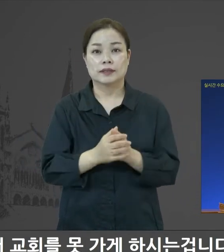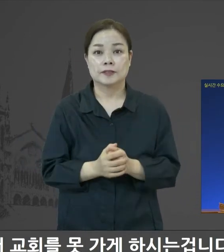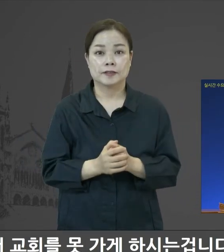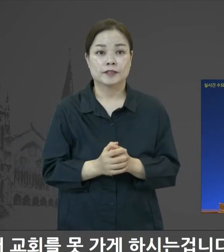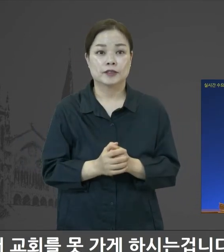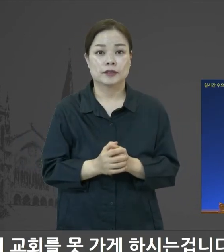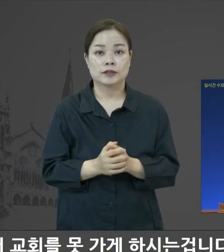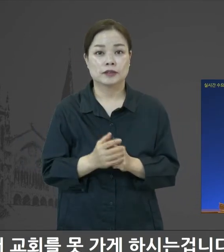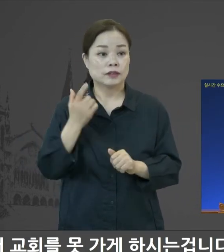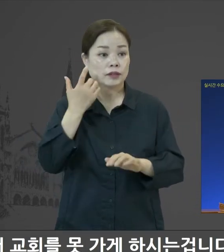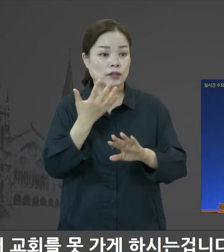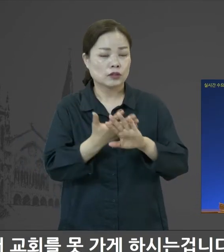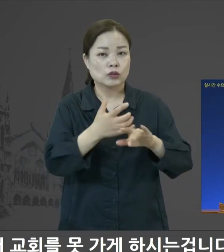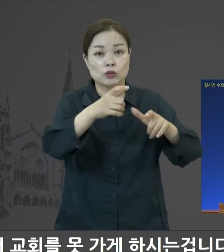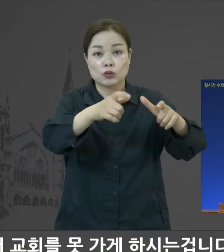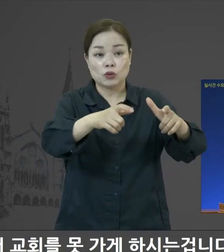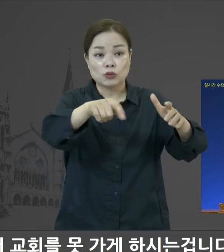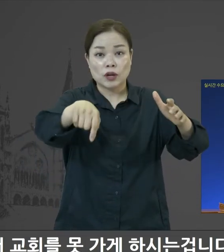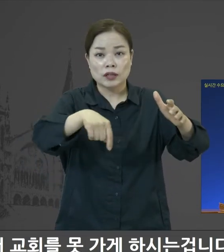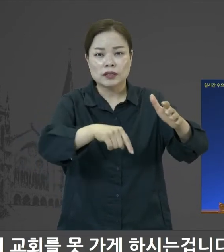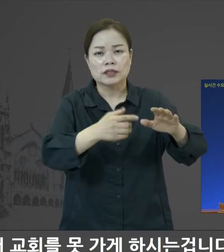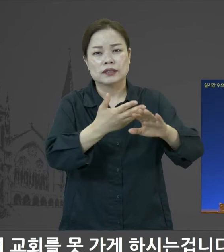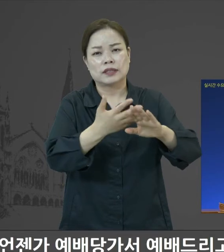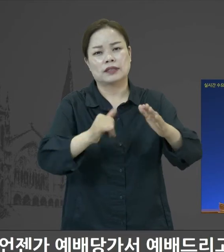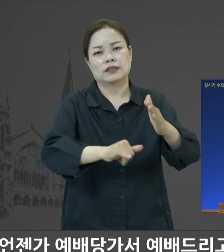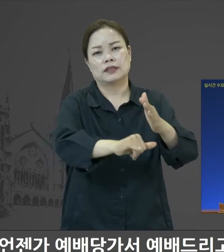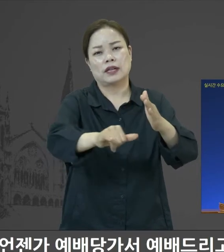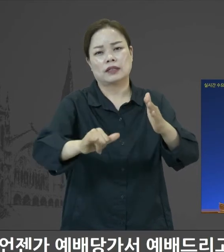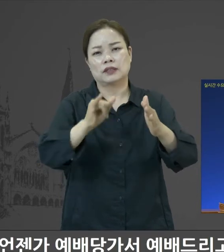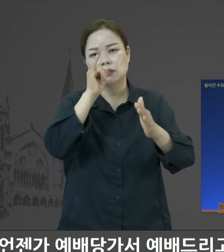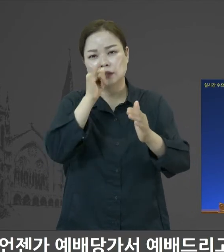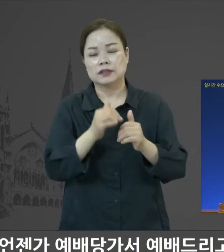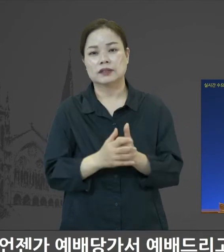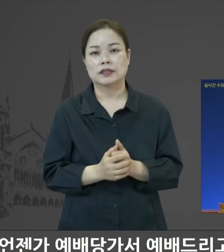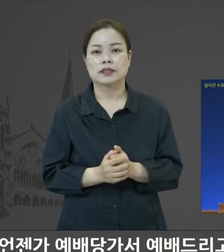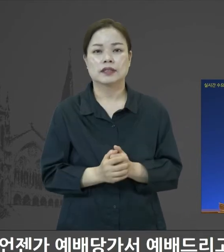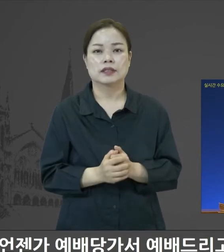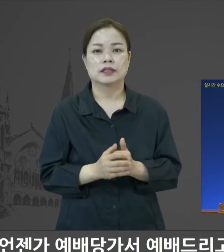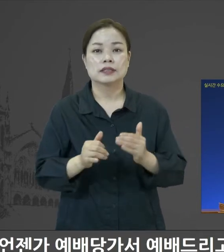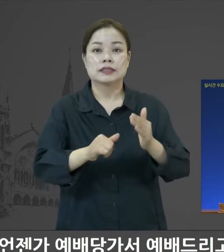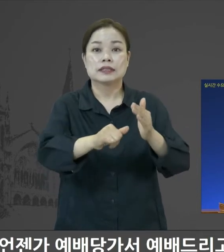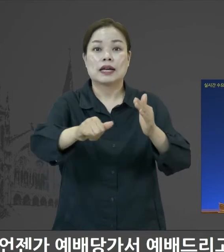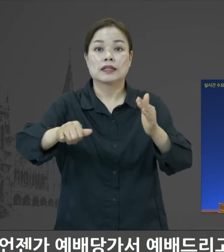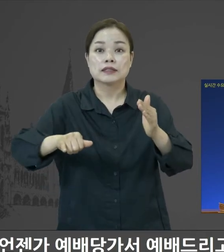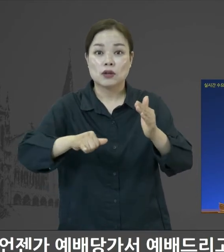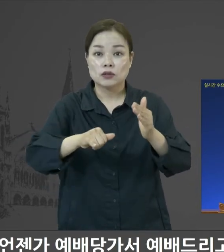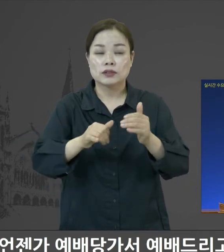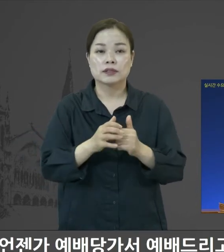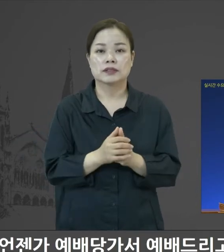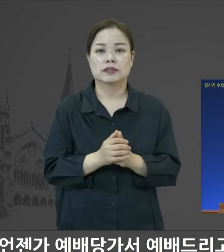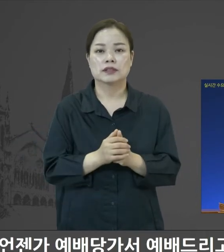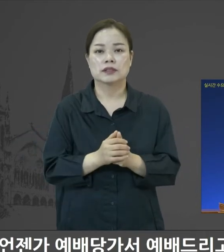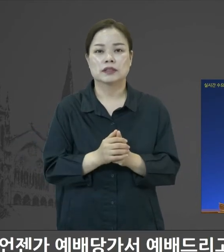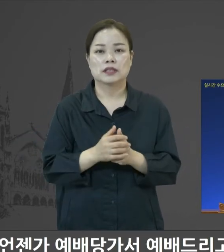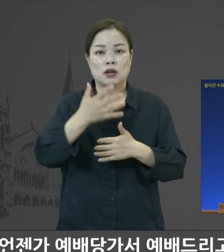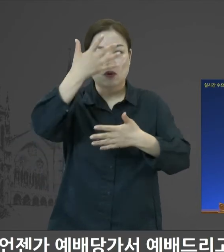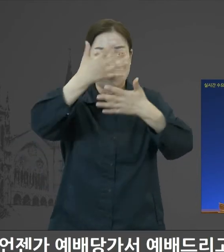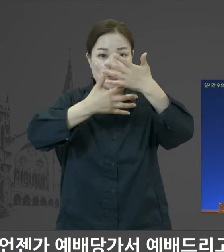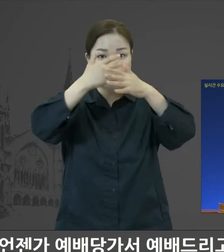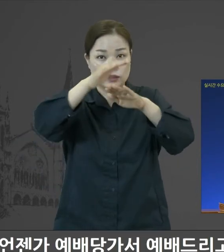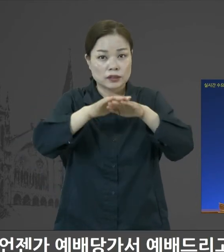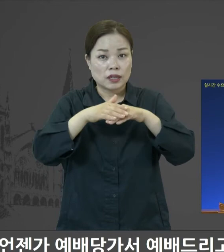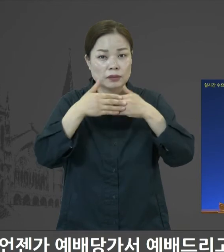반면에 저희 교구에 또 다른 가정이 한 분이 있는데요. 이 가정은 온라인